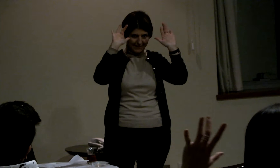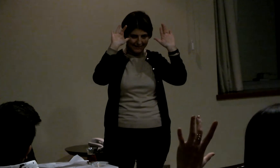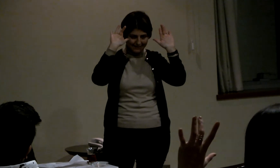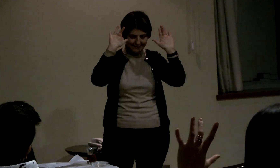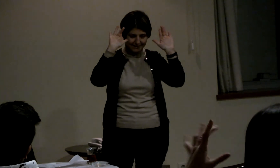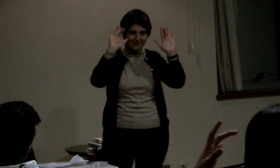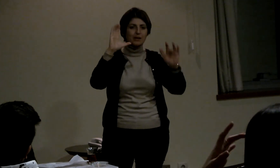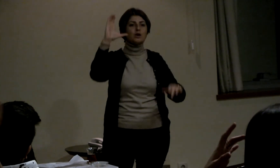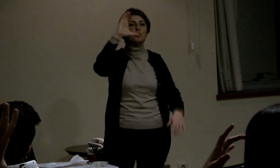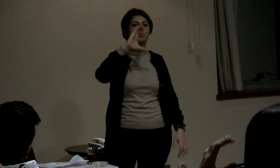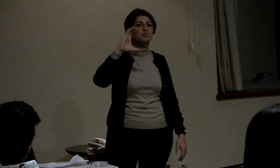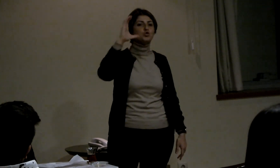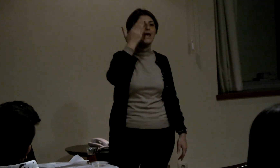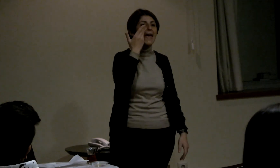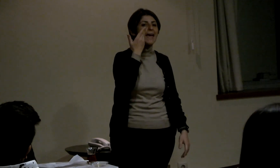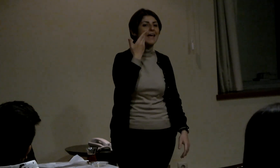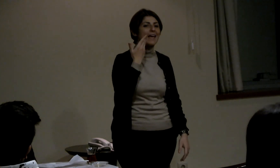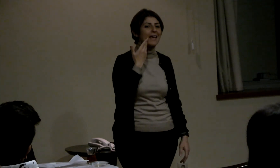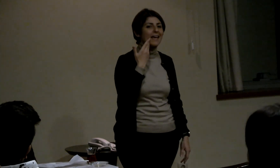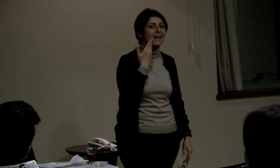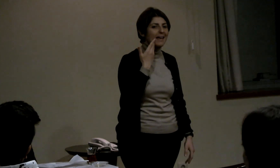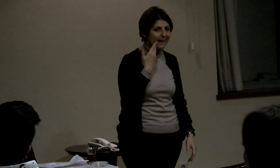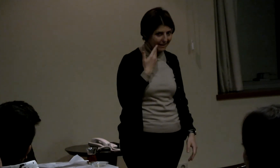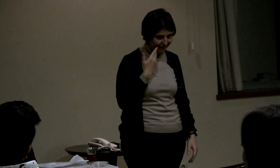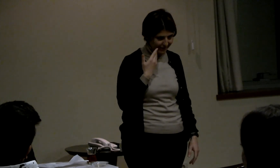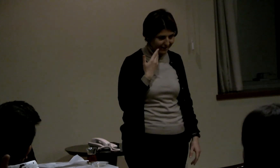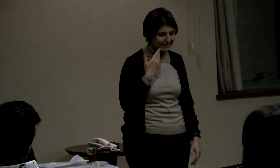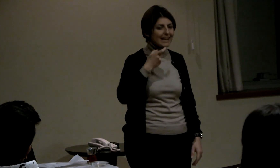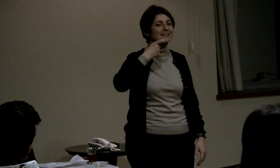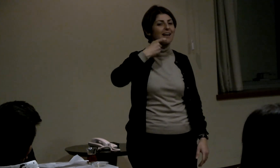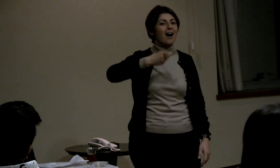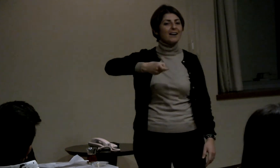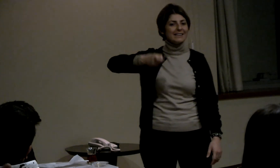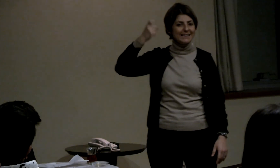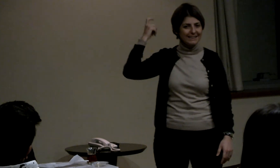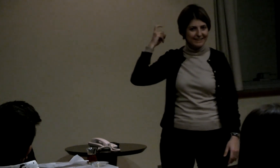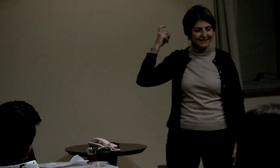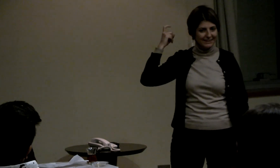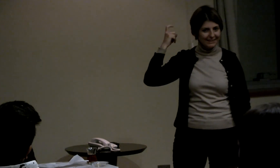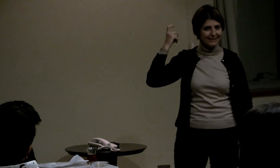Evet. Müze. Evet. Tarih.